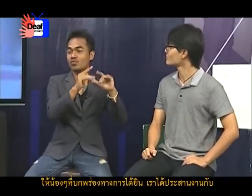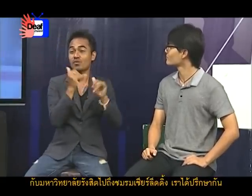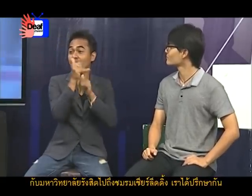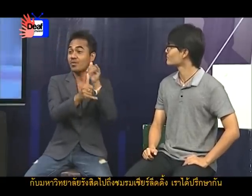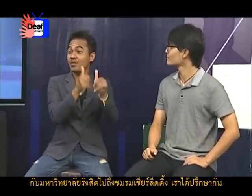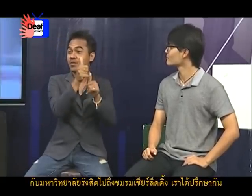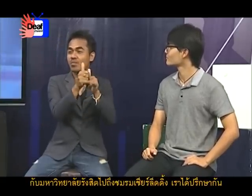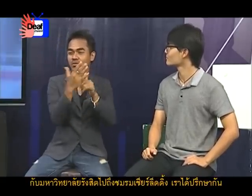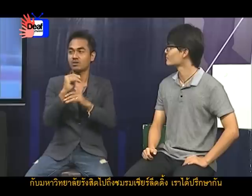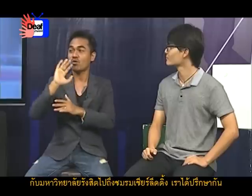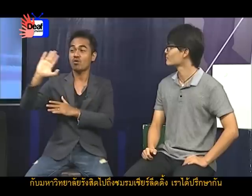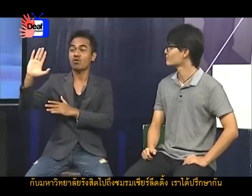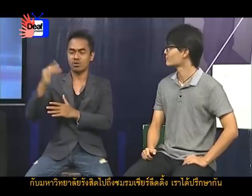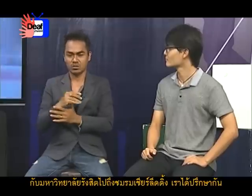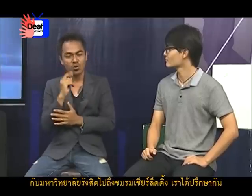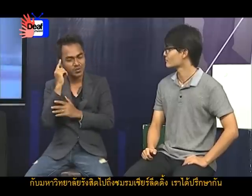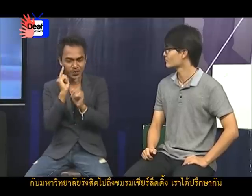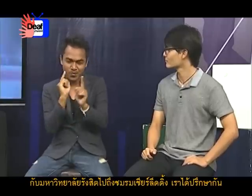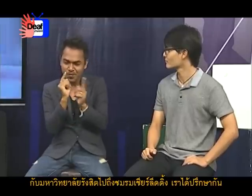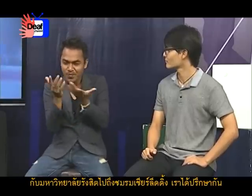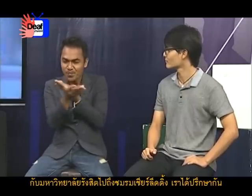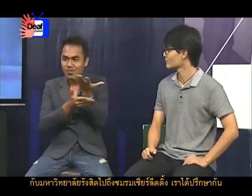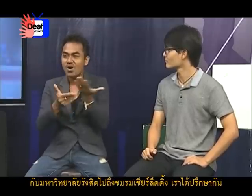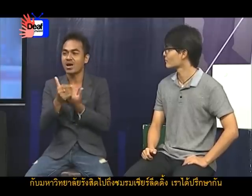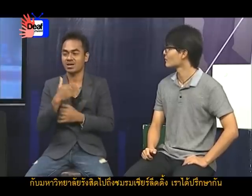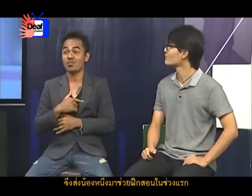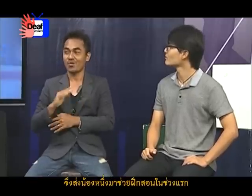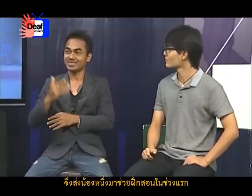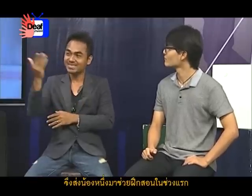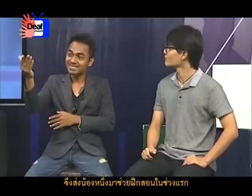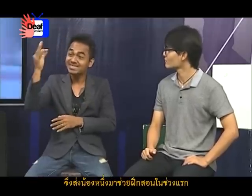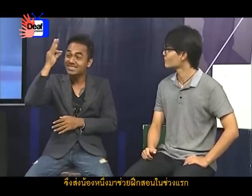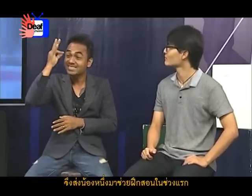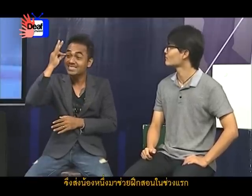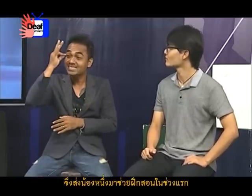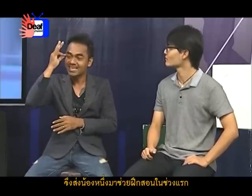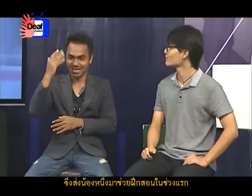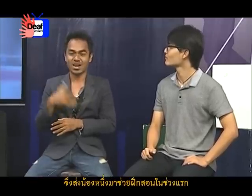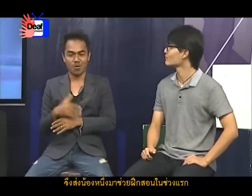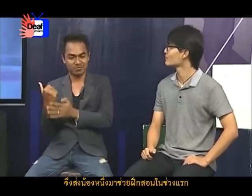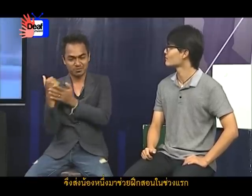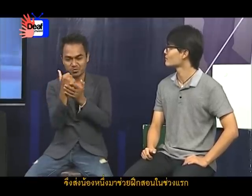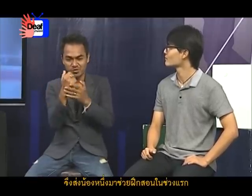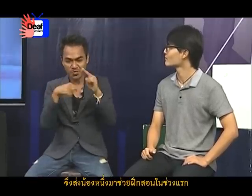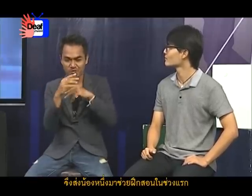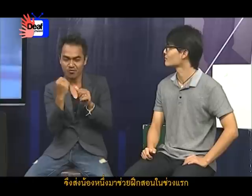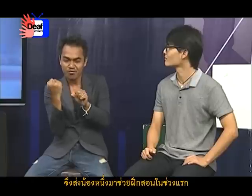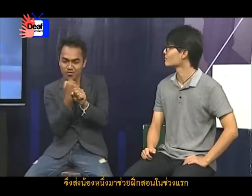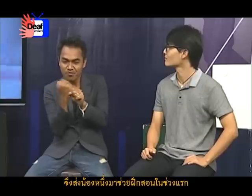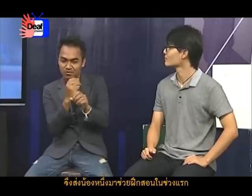ก็ได้คุยกันนะครับแล้วก็ได้ส่งนะครับน้องหนึ่งนะครับหรือว่ามาช่วยนะครับมาช่วยในการฝึกในการสอน